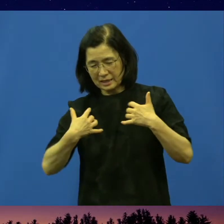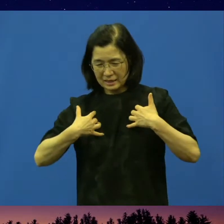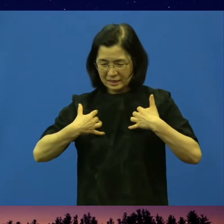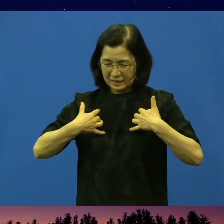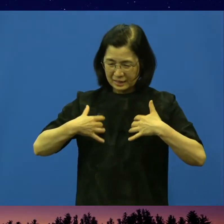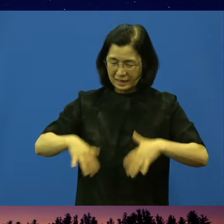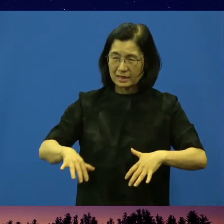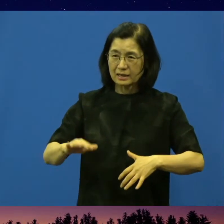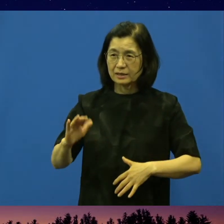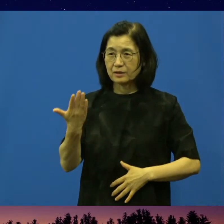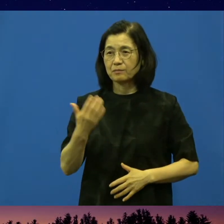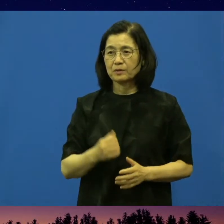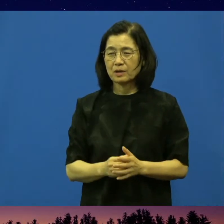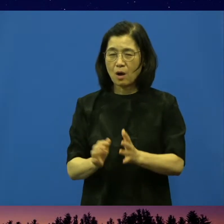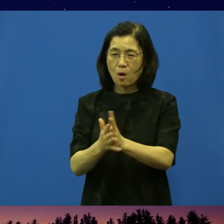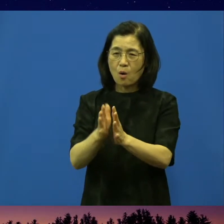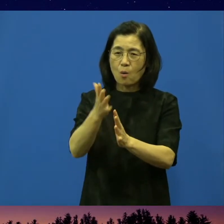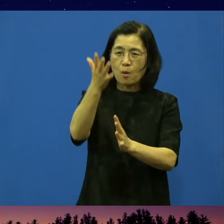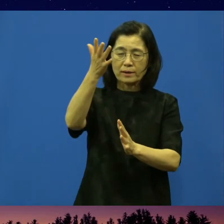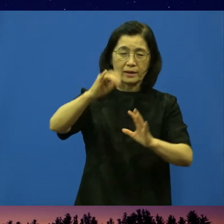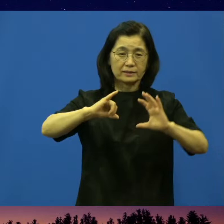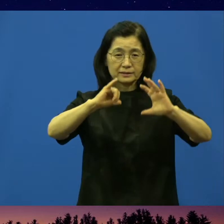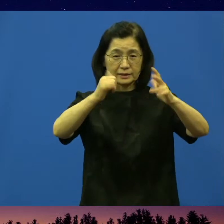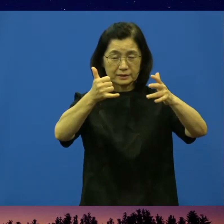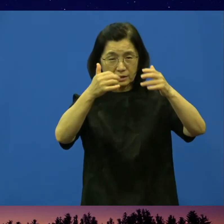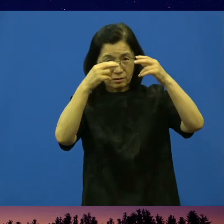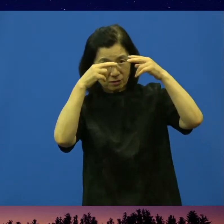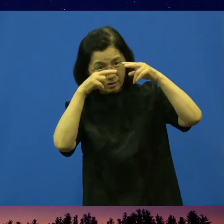화려한 건물들이 있고 화려한 것들이 있고